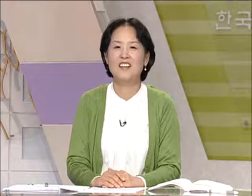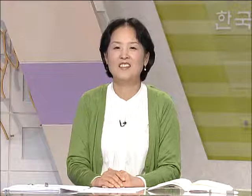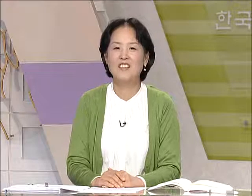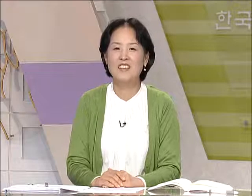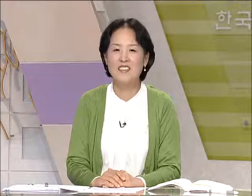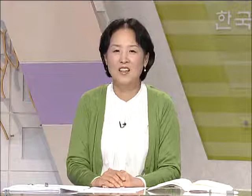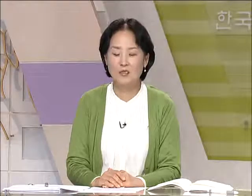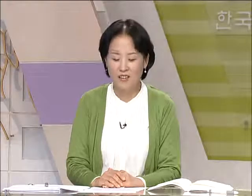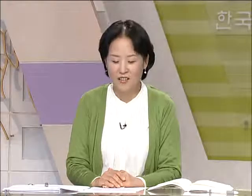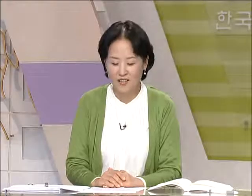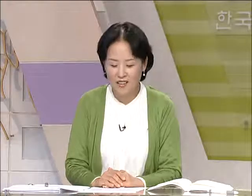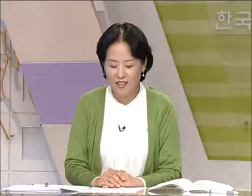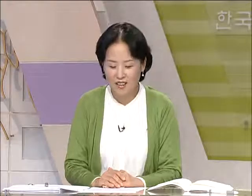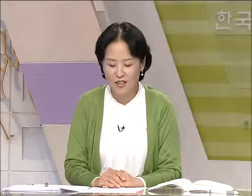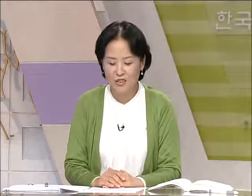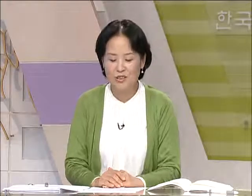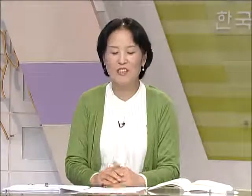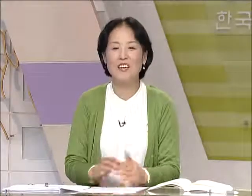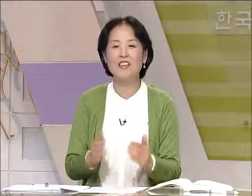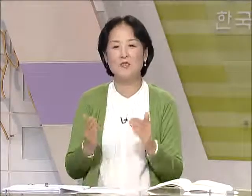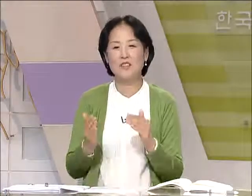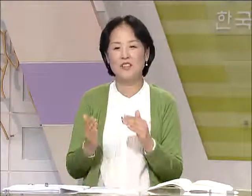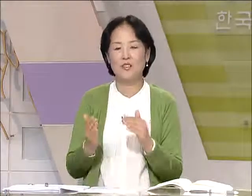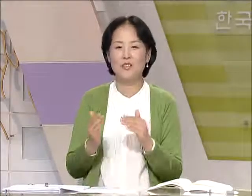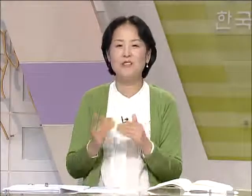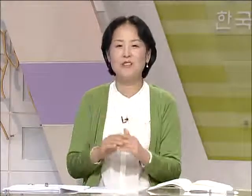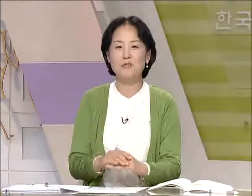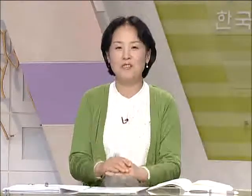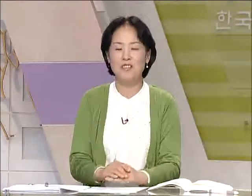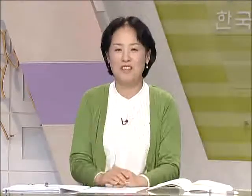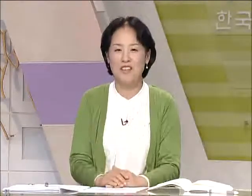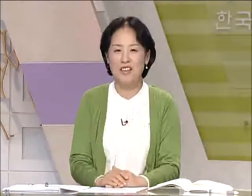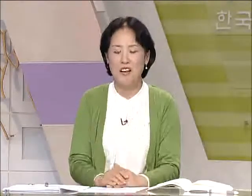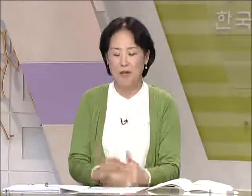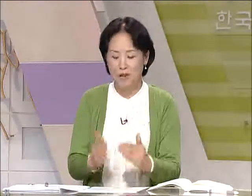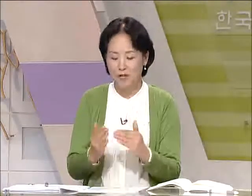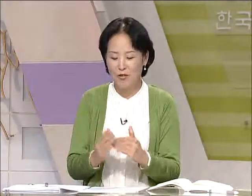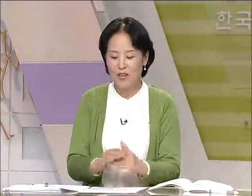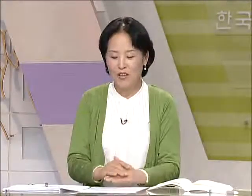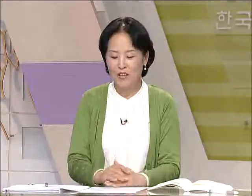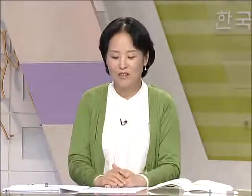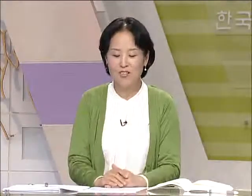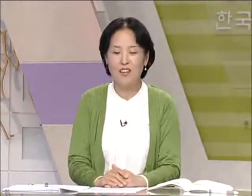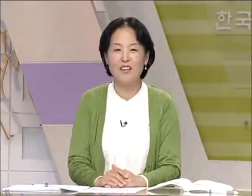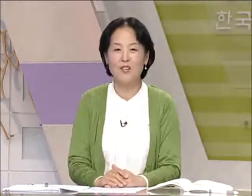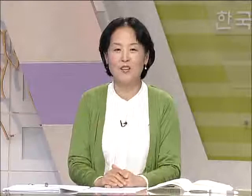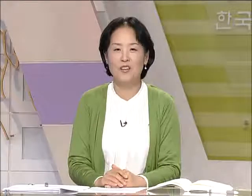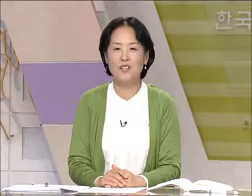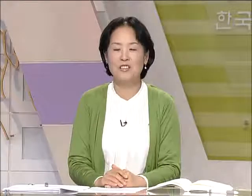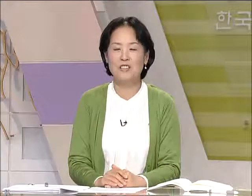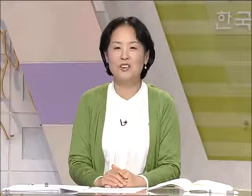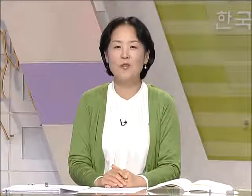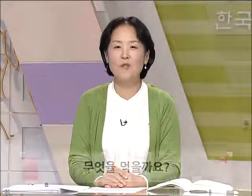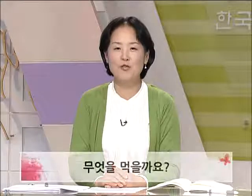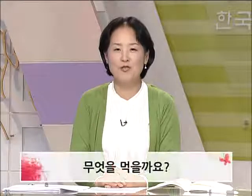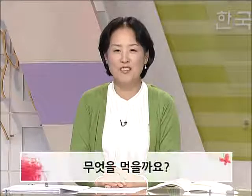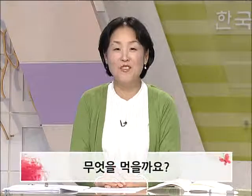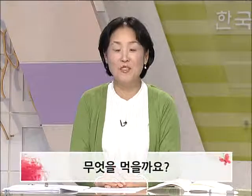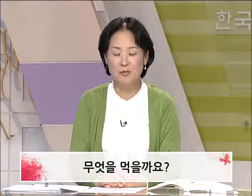네, 지난 시간과 연결되는 내용이죠. 식당에 들어와서 어떤 음식을 먹을지 메뉴를 선정하는 내용인데요. 자, 처음 배울 수화는